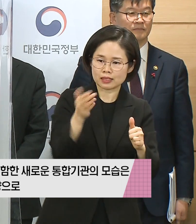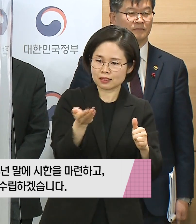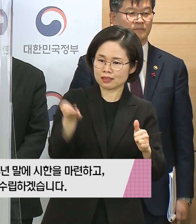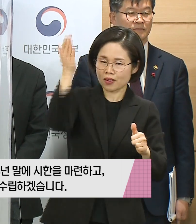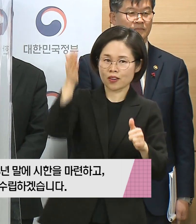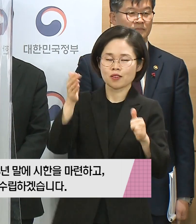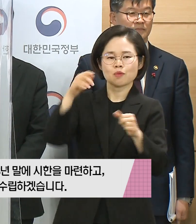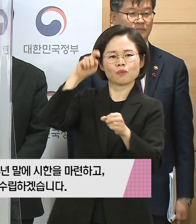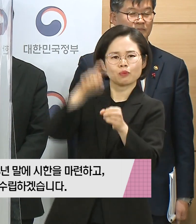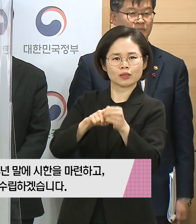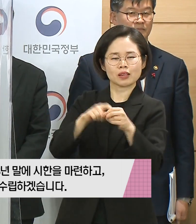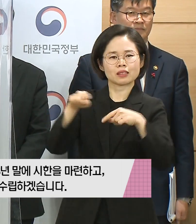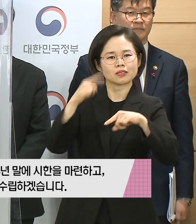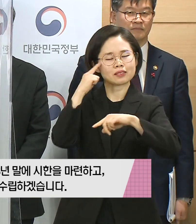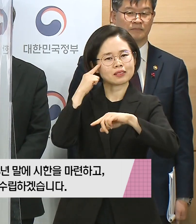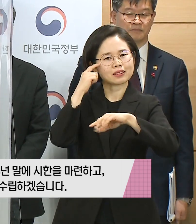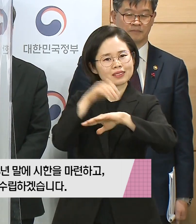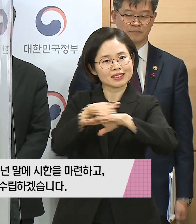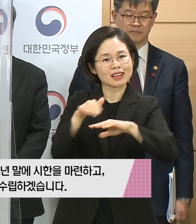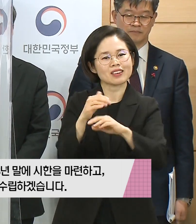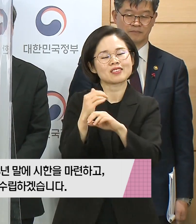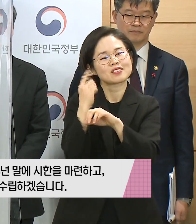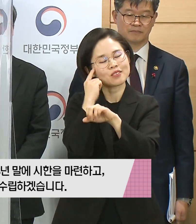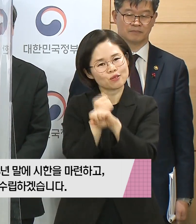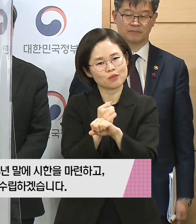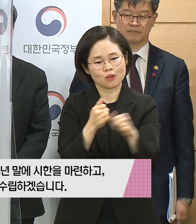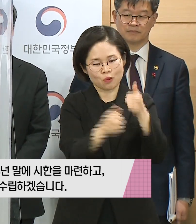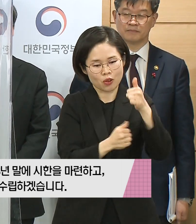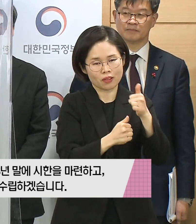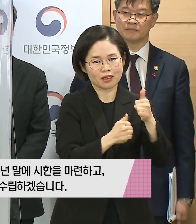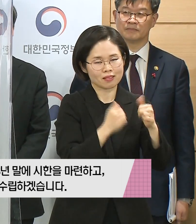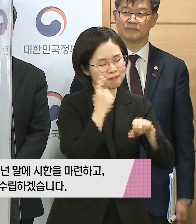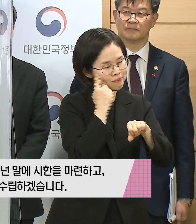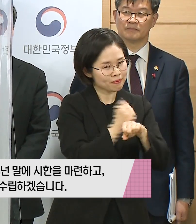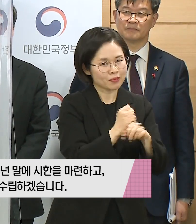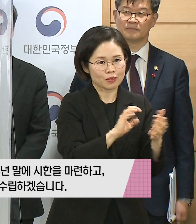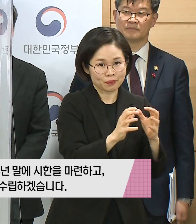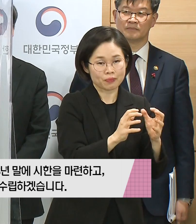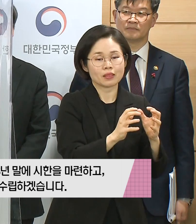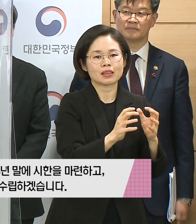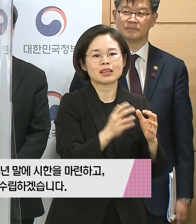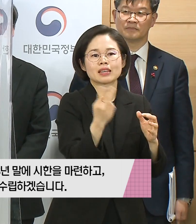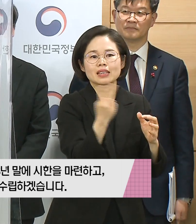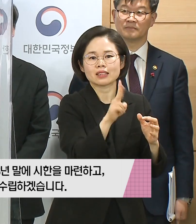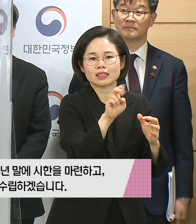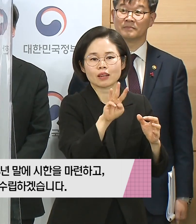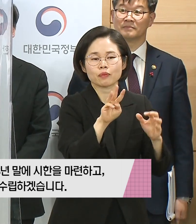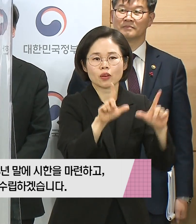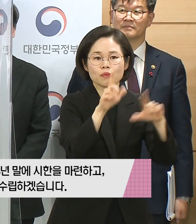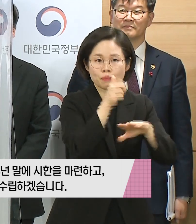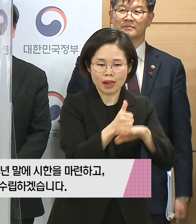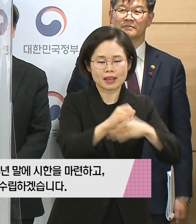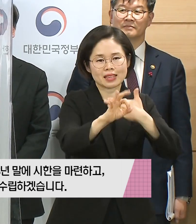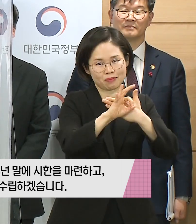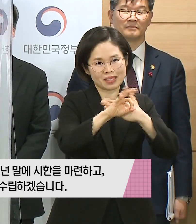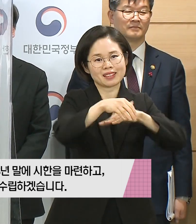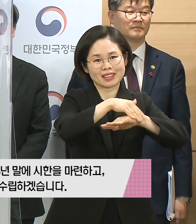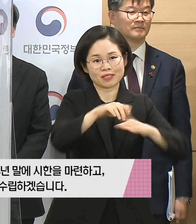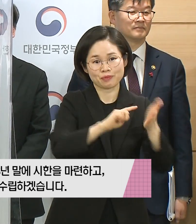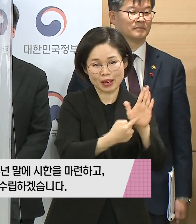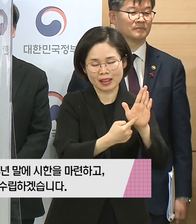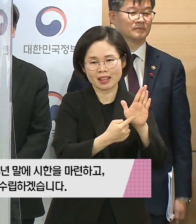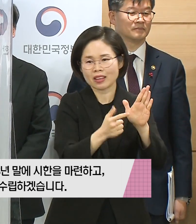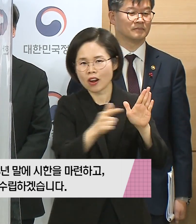방향으로 정책 연구와 위원회 논의 등을 통해 2023년 말에 시한을 마련하고 각계